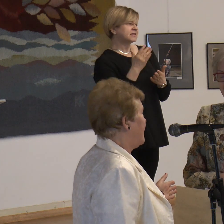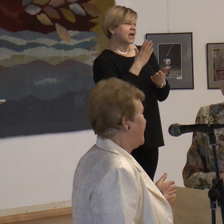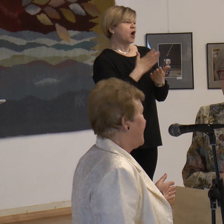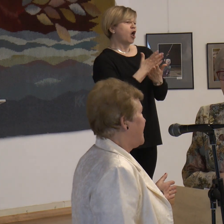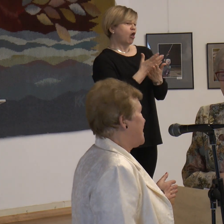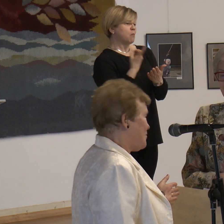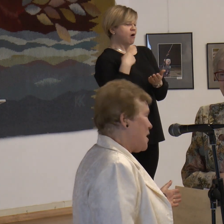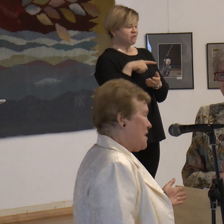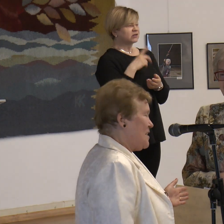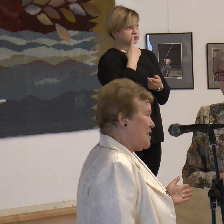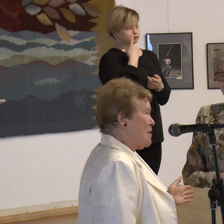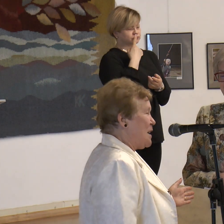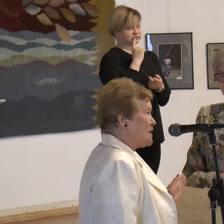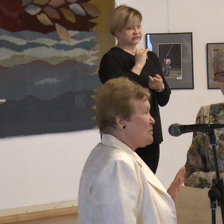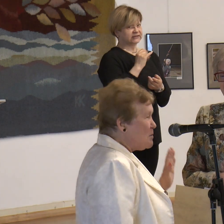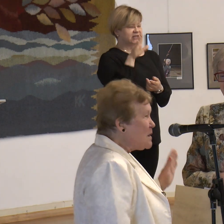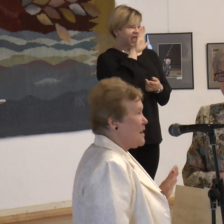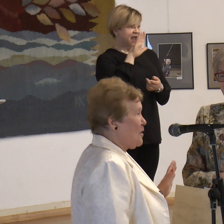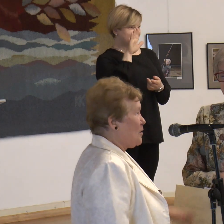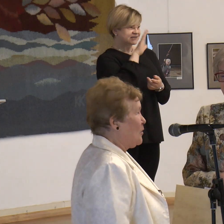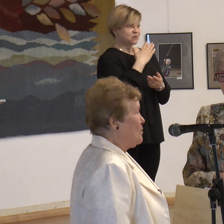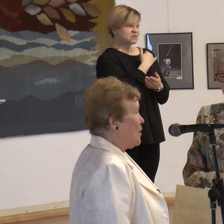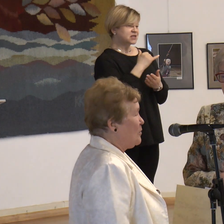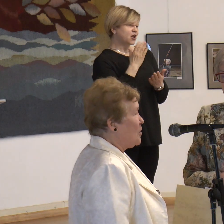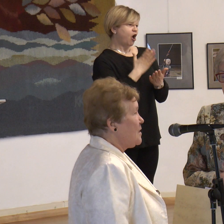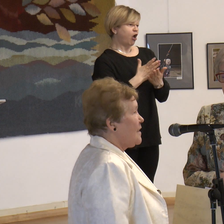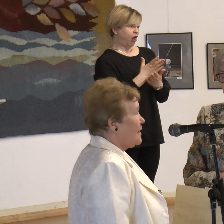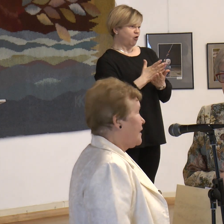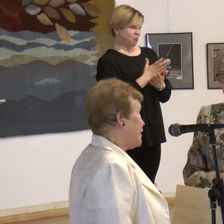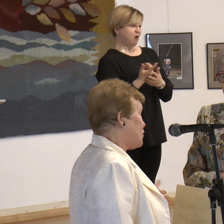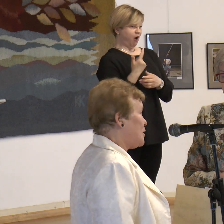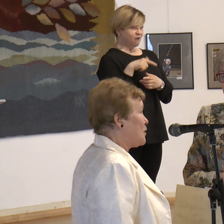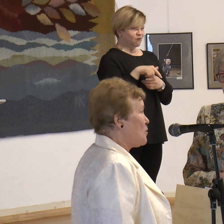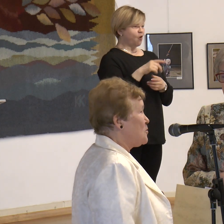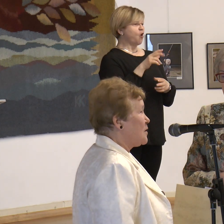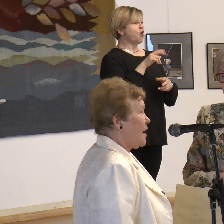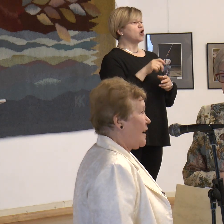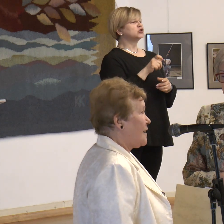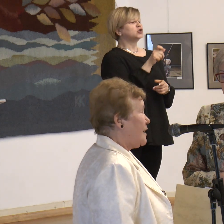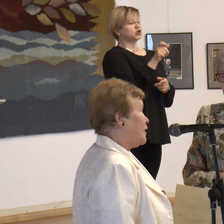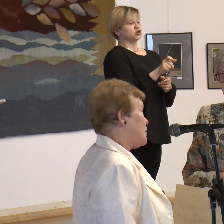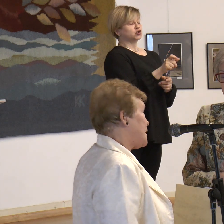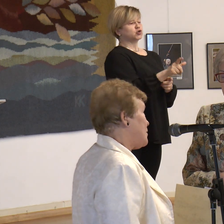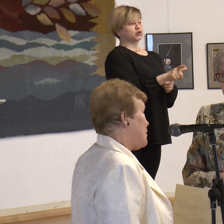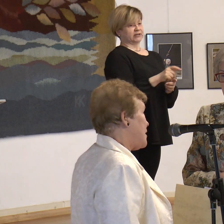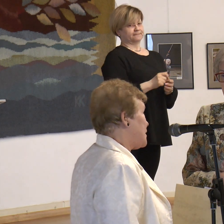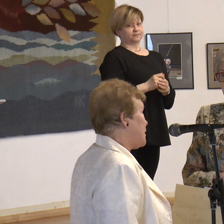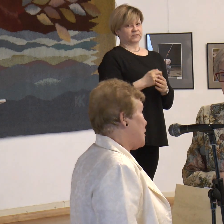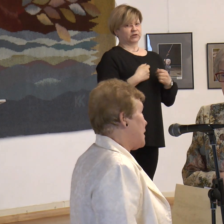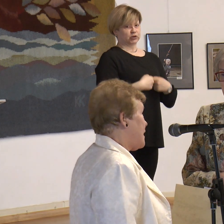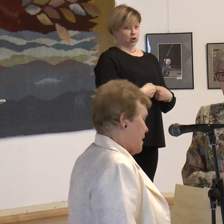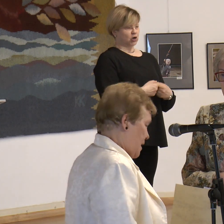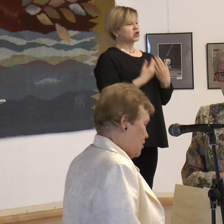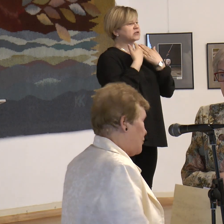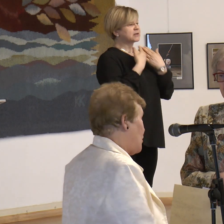voltál. Így emlékszem, hogy minden alkalommal volt zsűri tagunk, tehát nagyon szépen